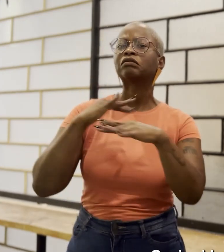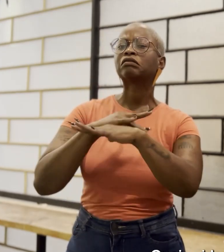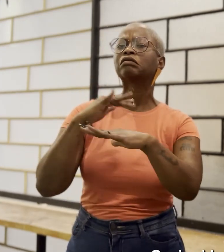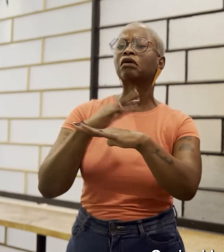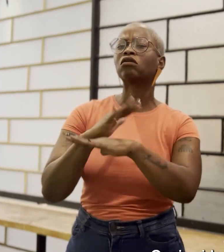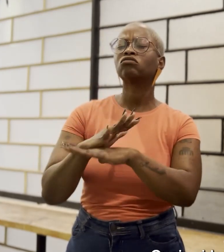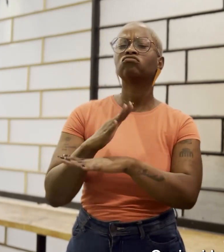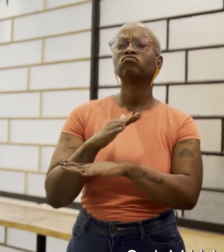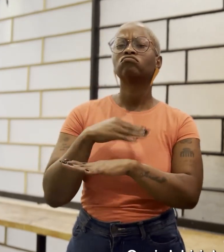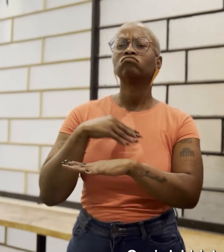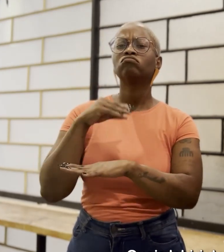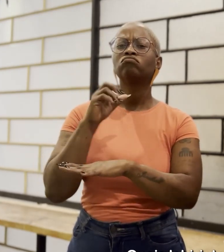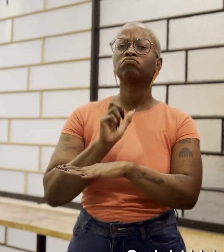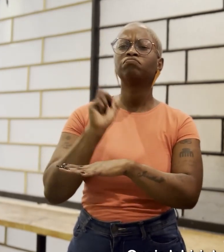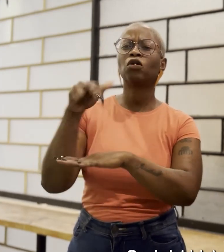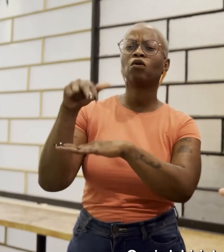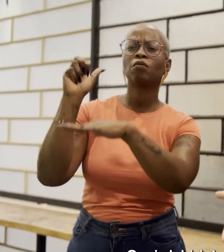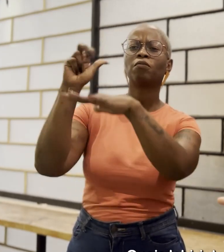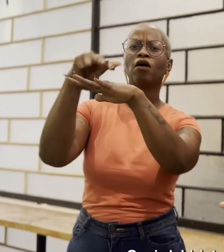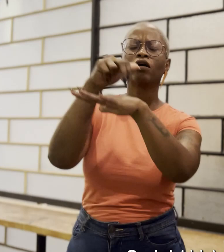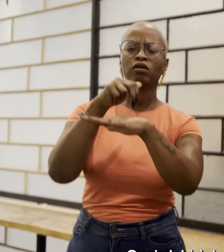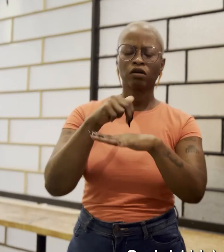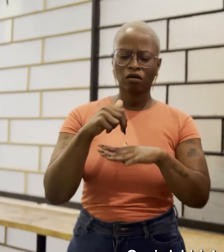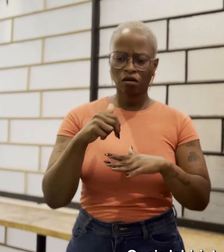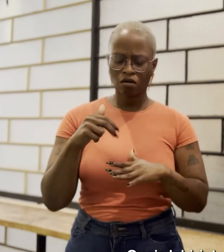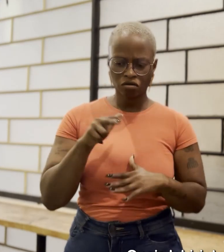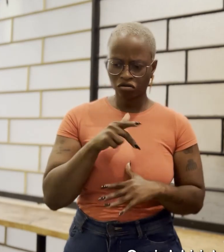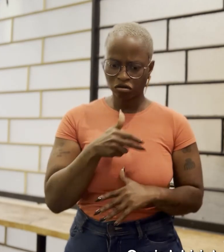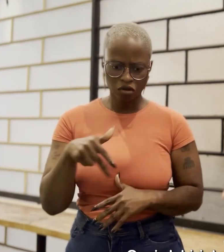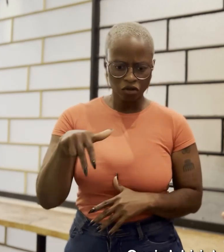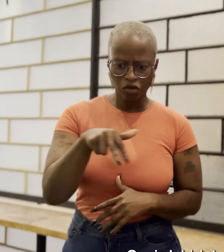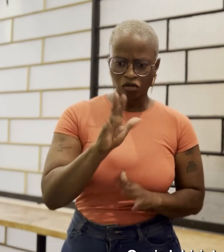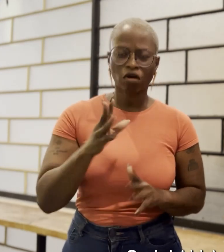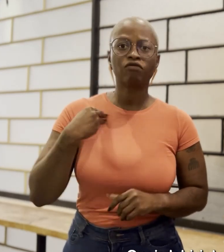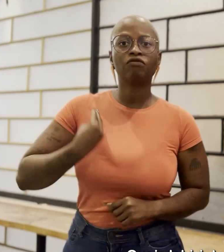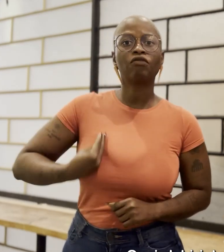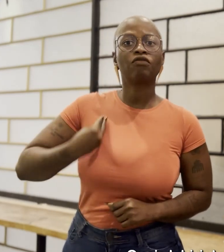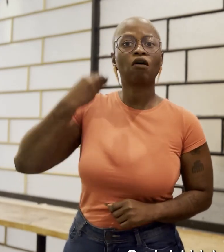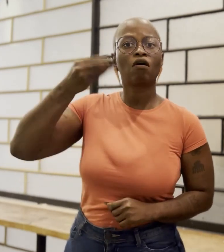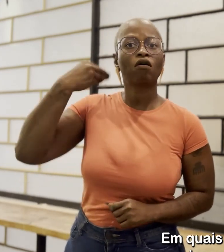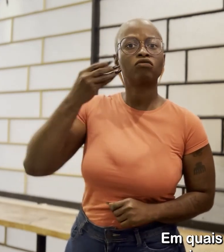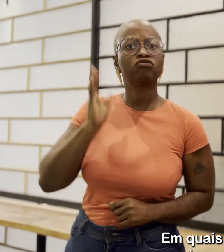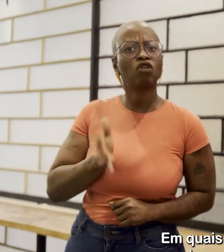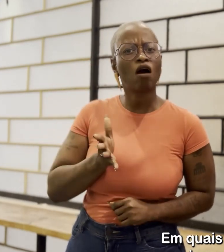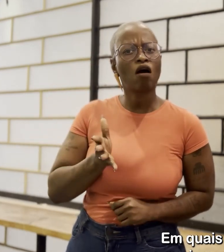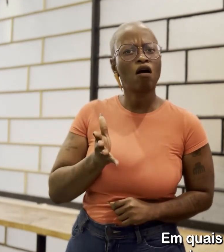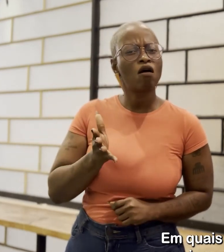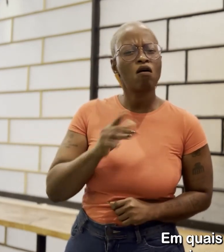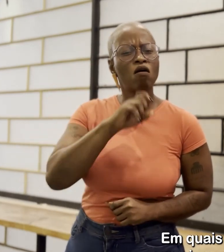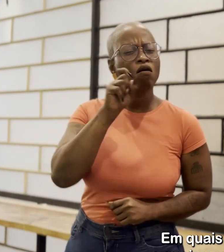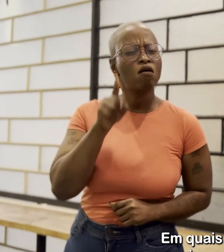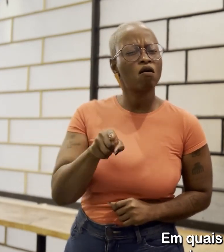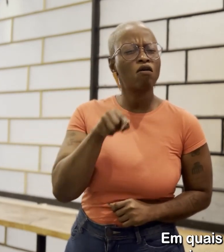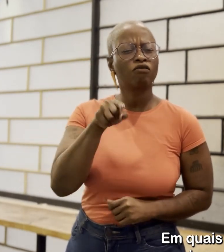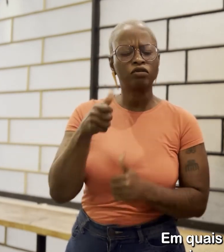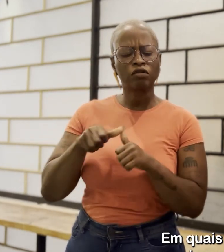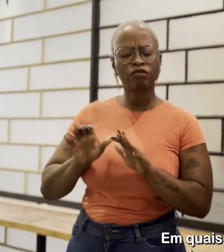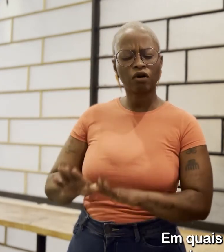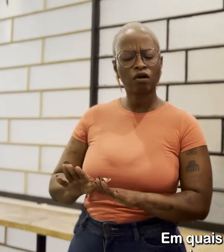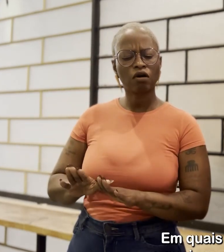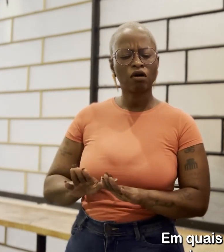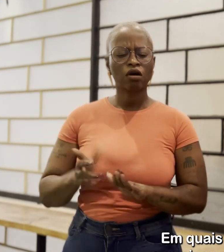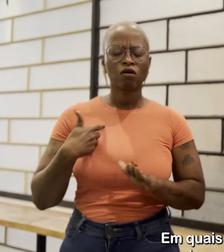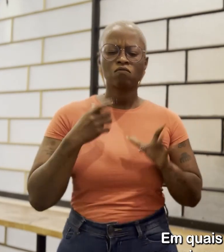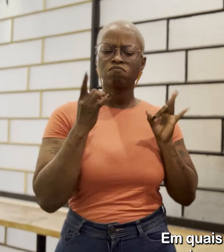você passou, quais labirintos você já vivenciou, em quais você quis ficar, de quais